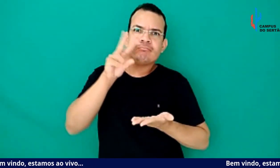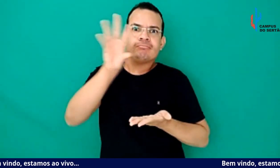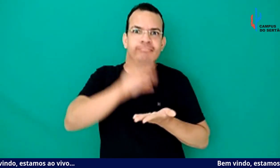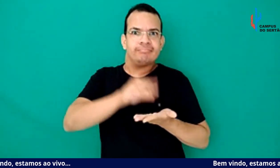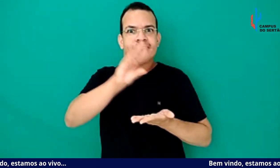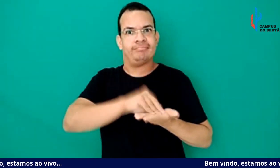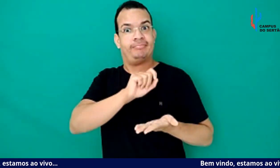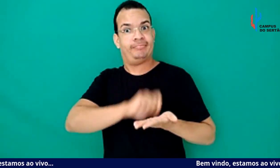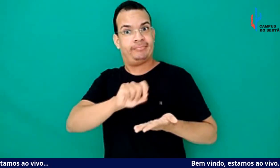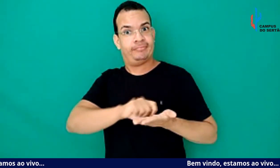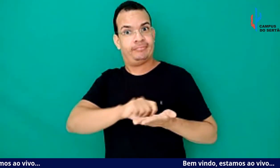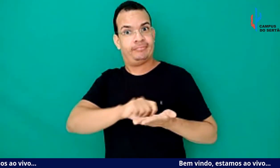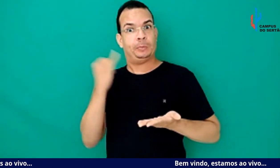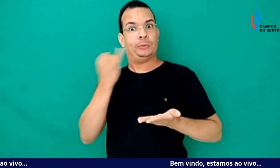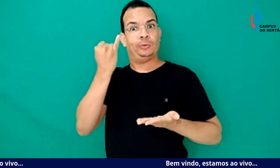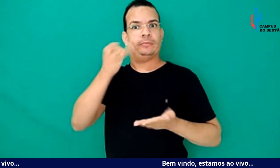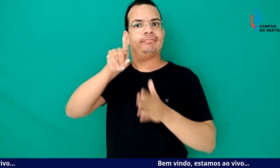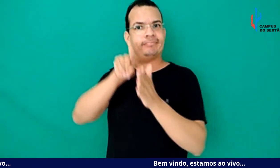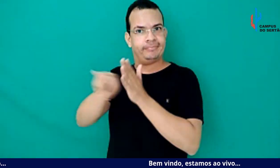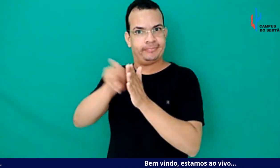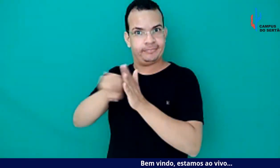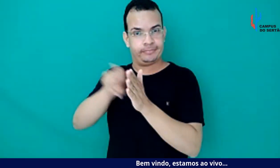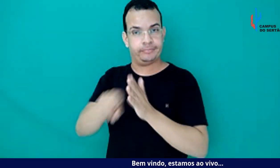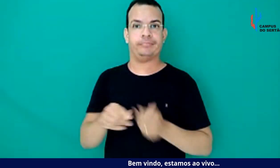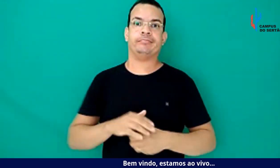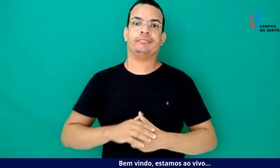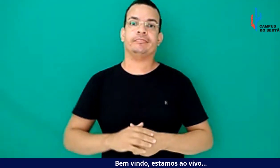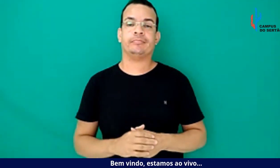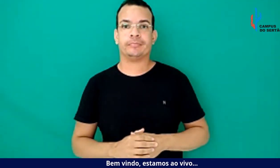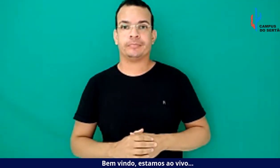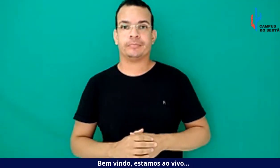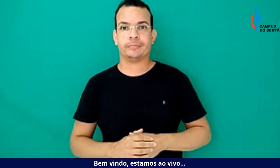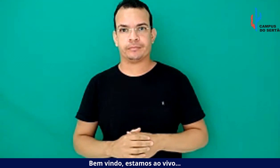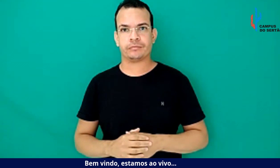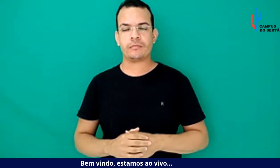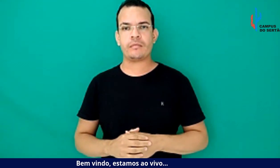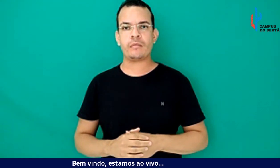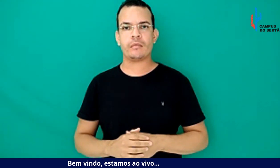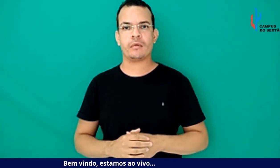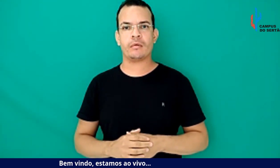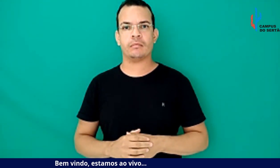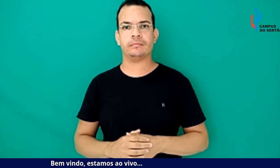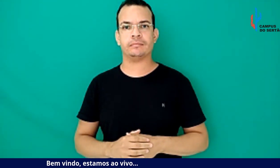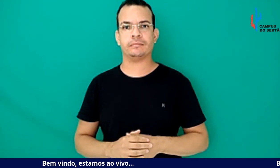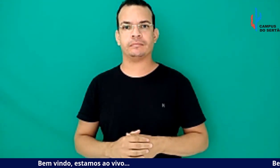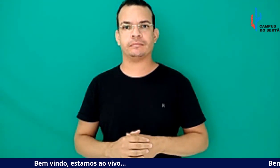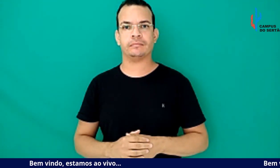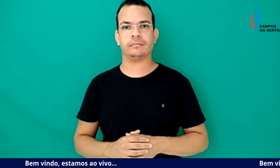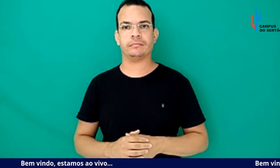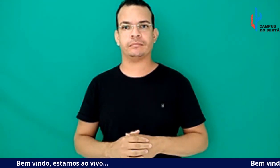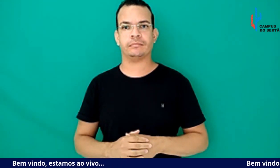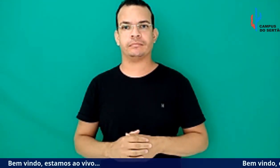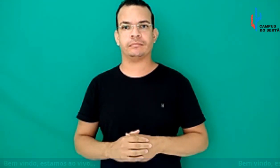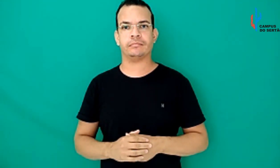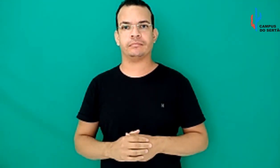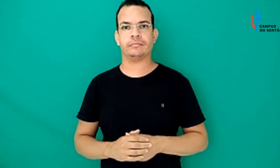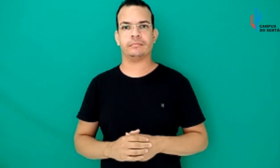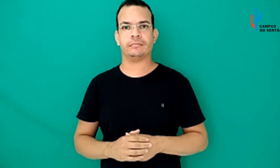e o material que todos poderão aproveitar e façam as suas anotações durante a palestra e